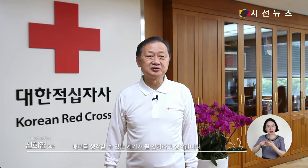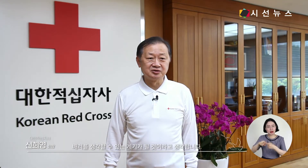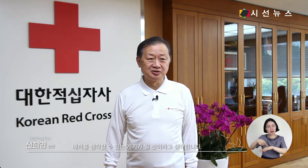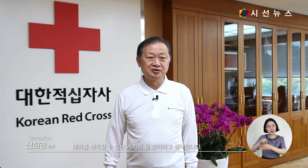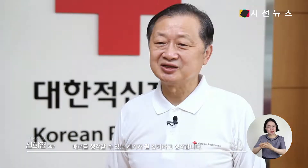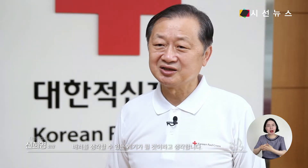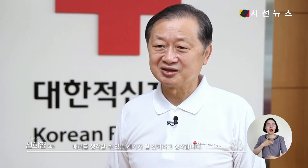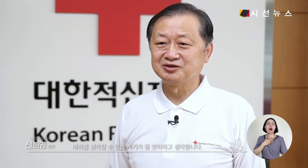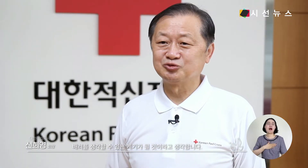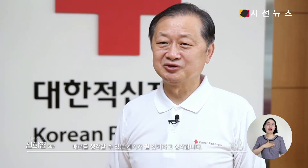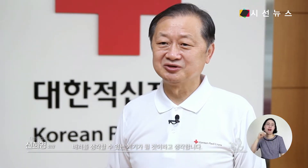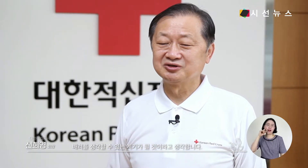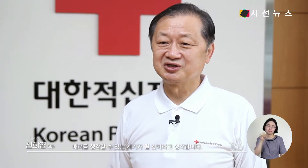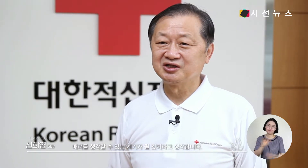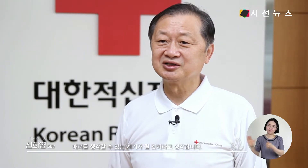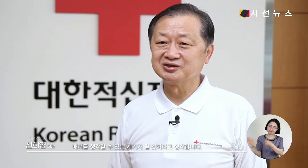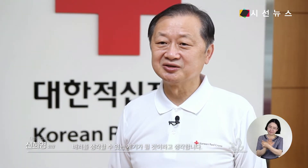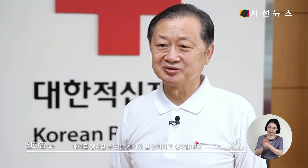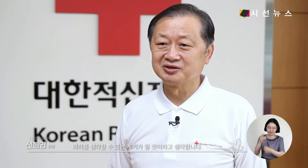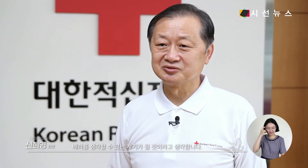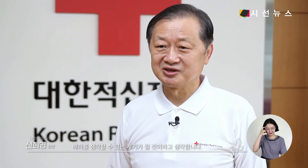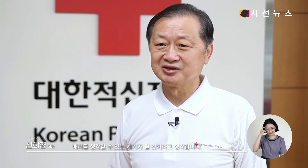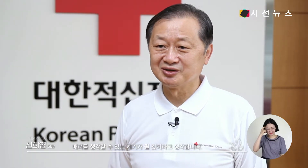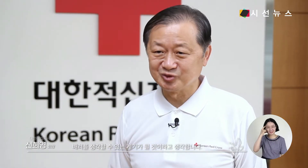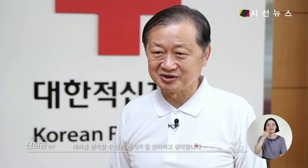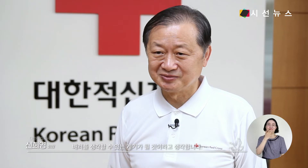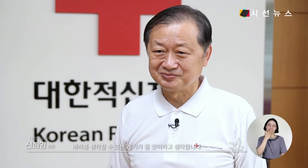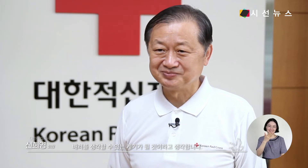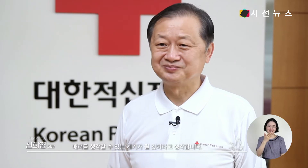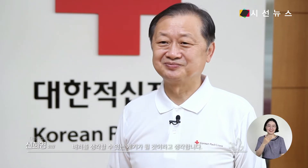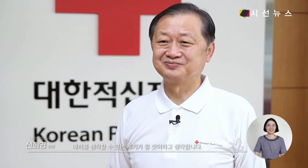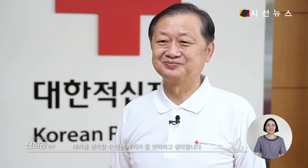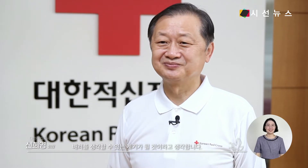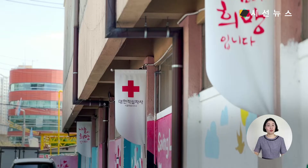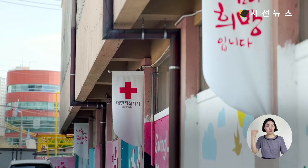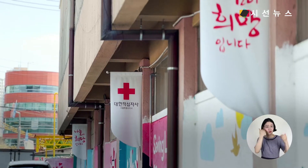대한 배려를 생각할 수 있는 계기가 될 거라고 생각을 합니다.